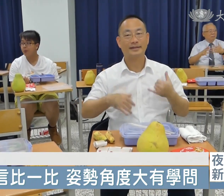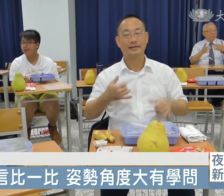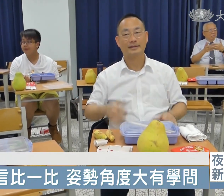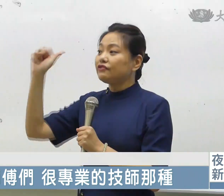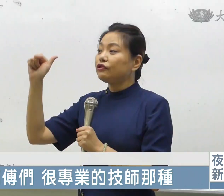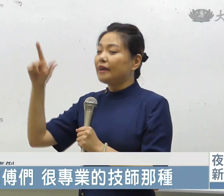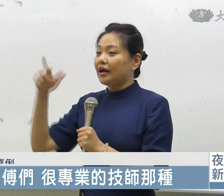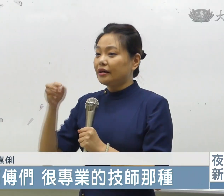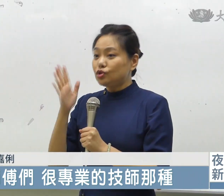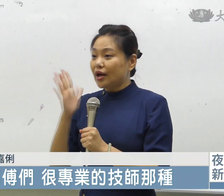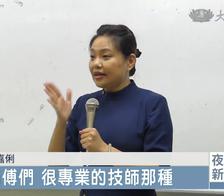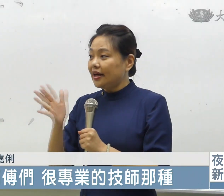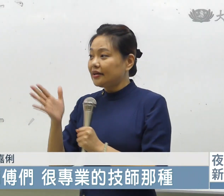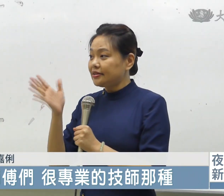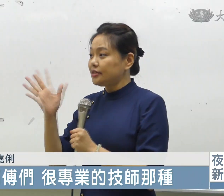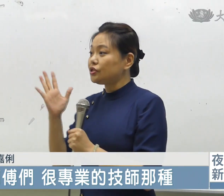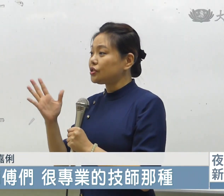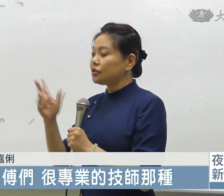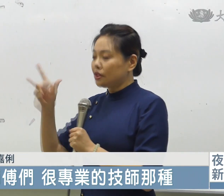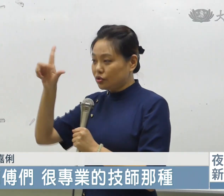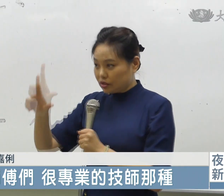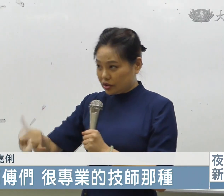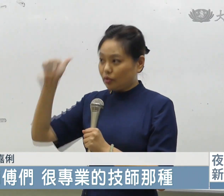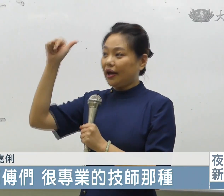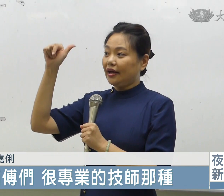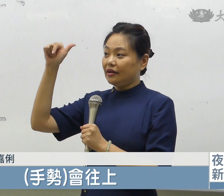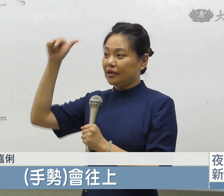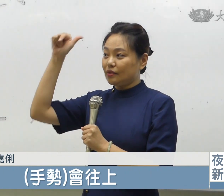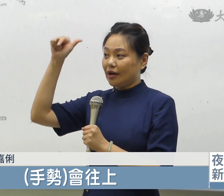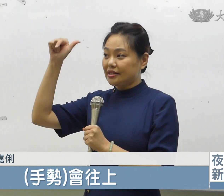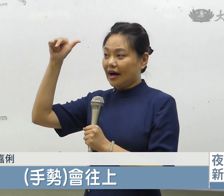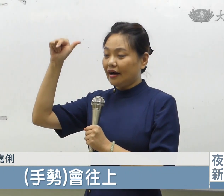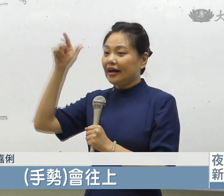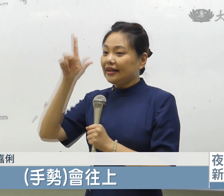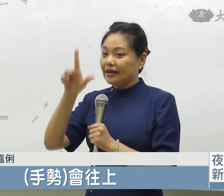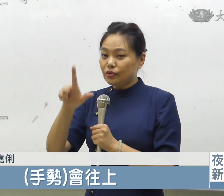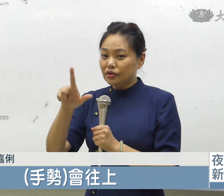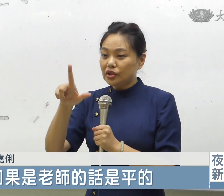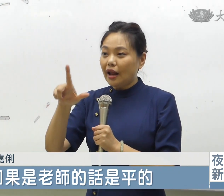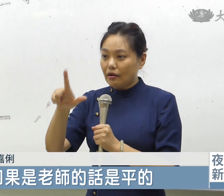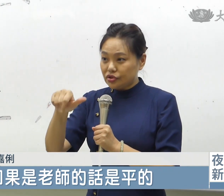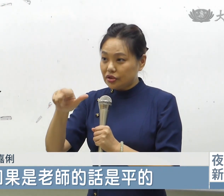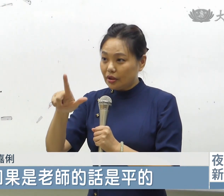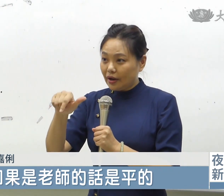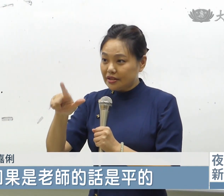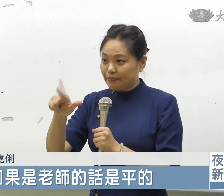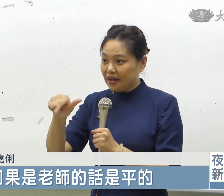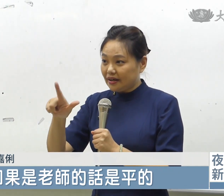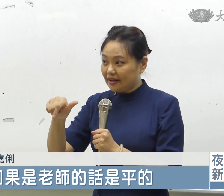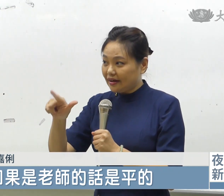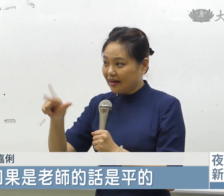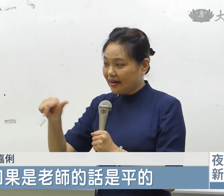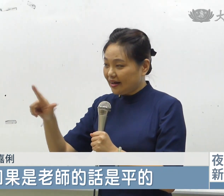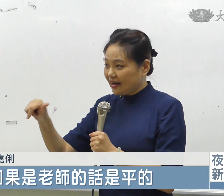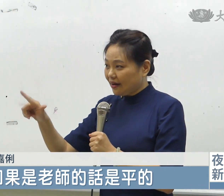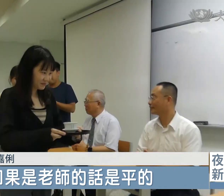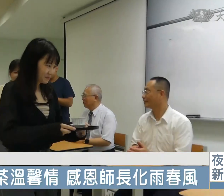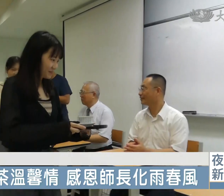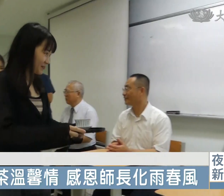称师傅们很专业的技师那种，短会往上。但如果是老师的话，是平的。